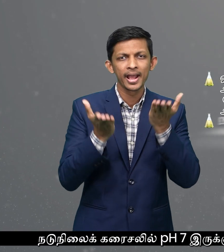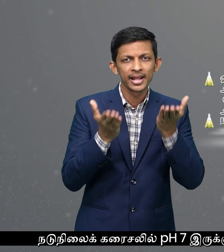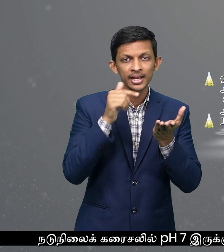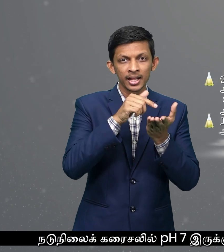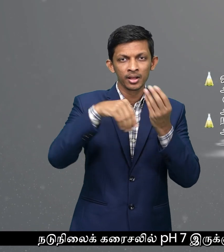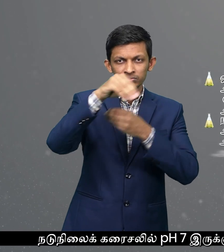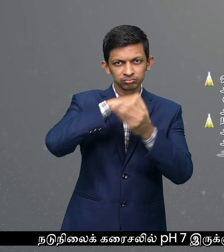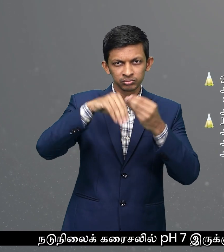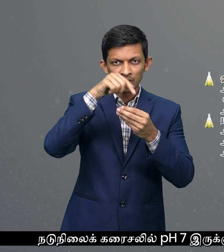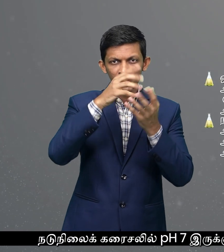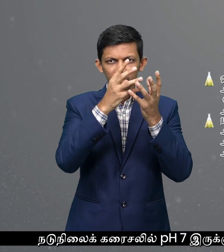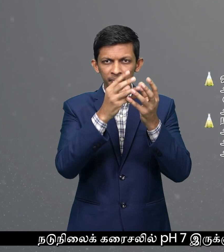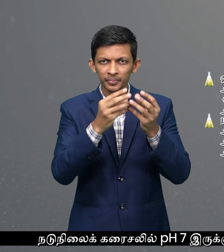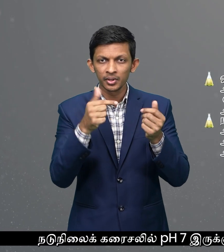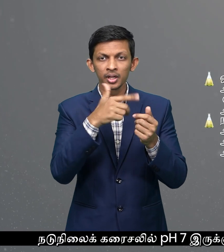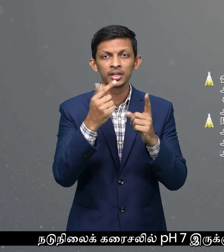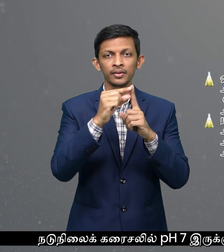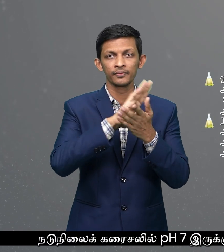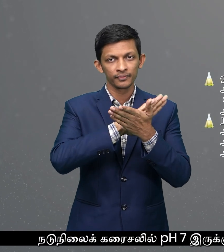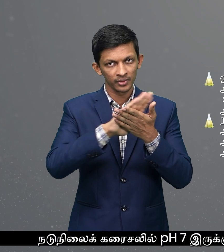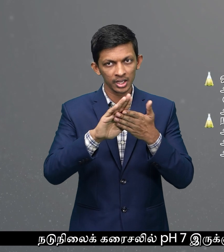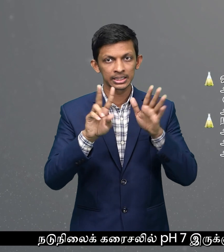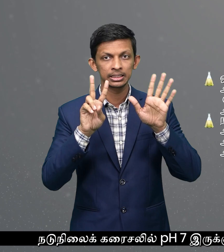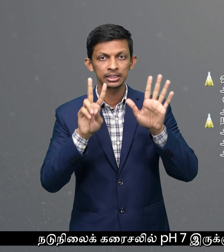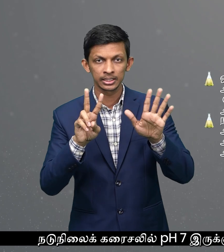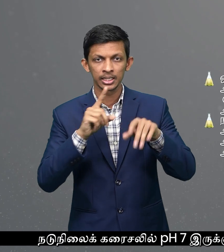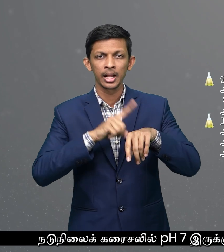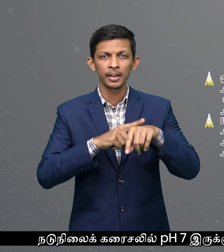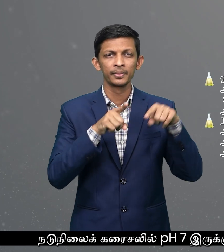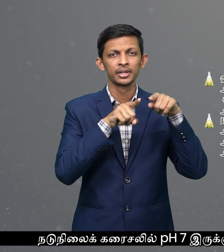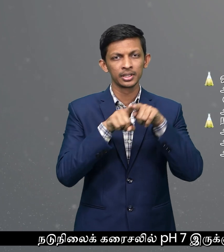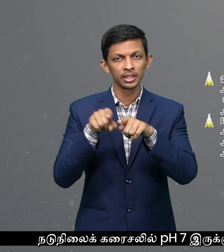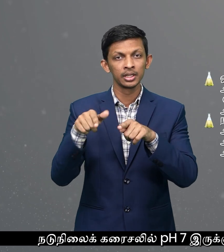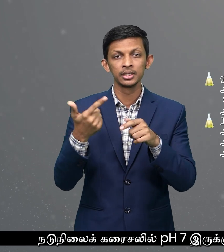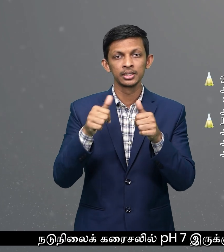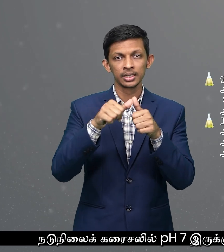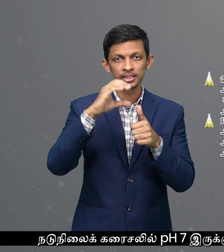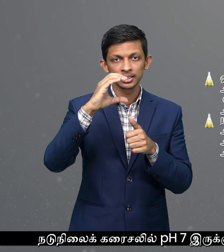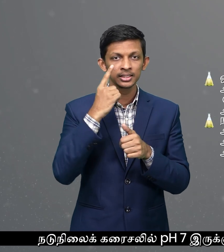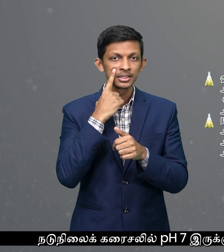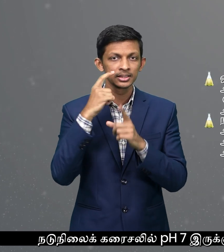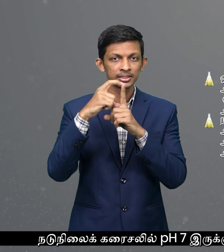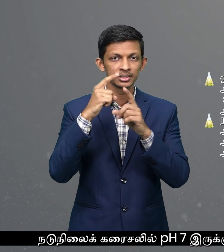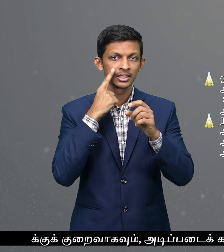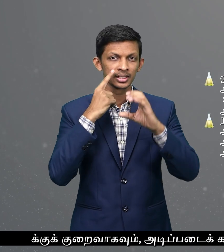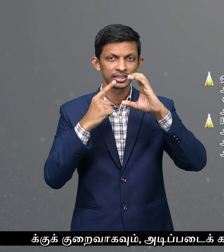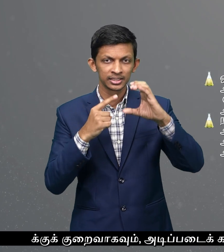நடுநிலை கரைசலில் pH 7 இருக்கும். அதே சமயம் அமில கரைசலில் pH 7க்கு